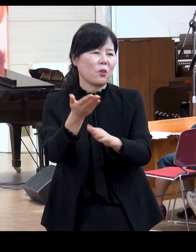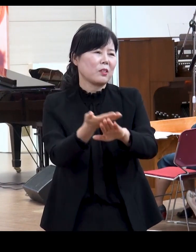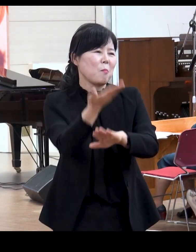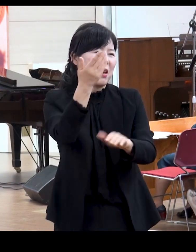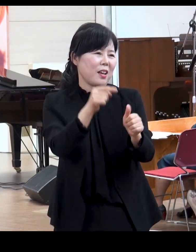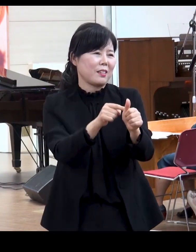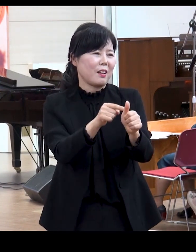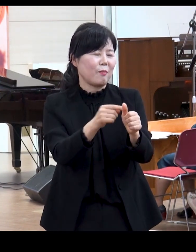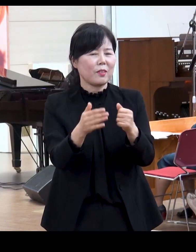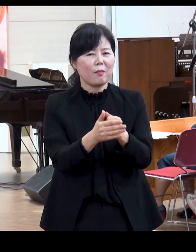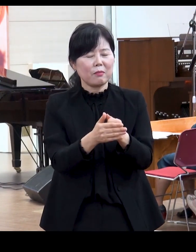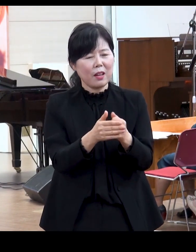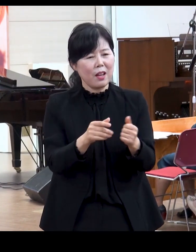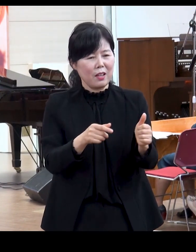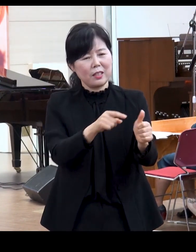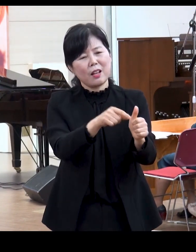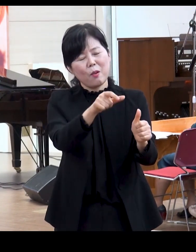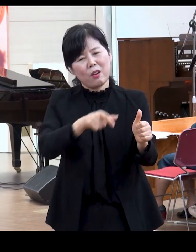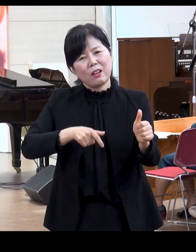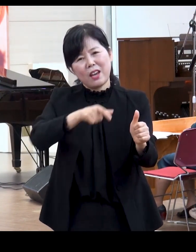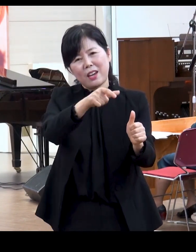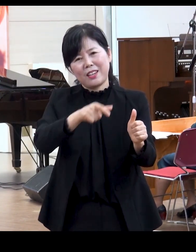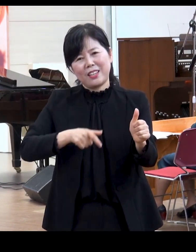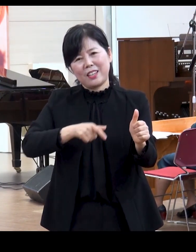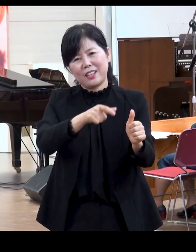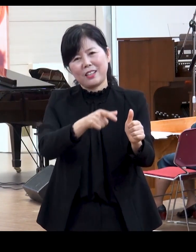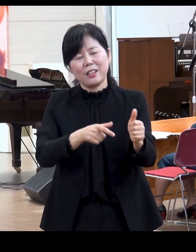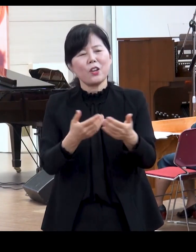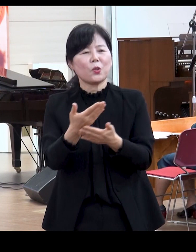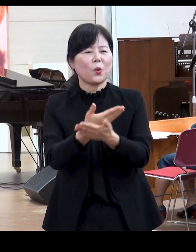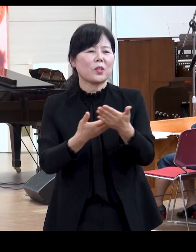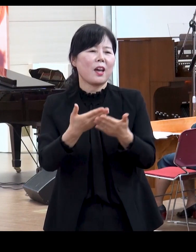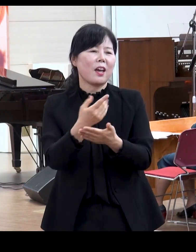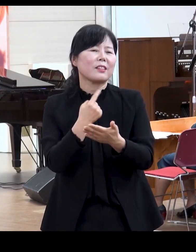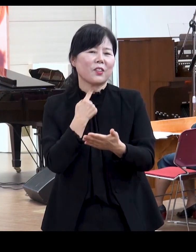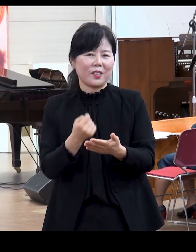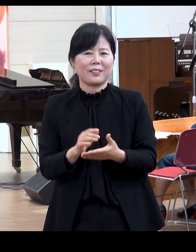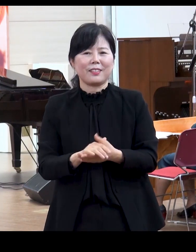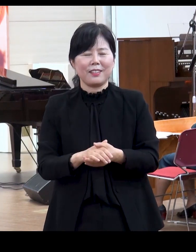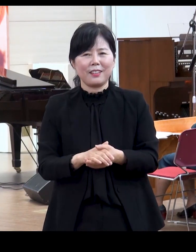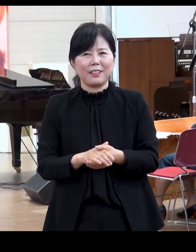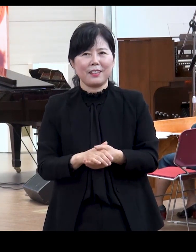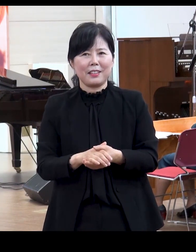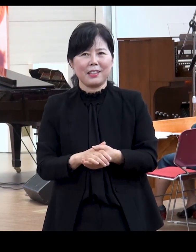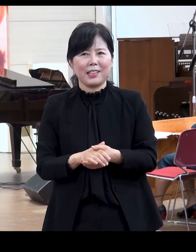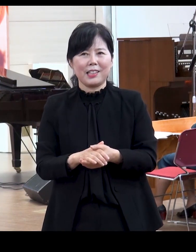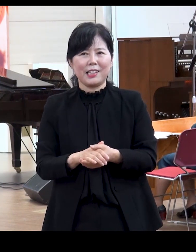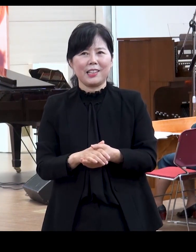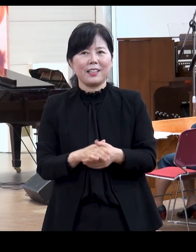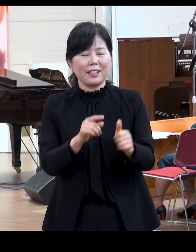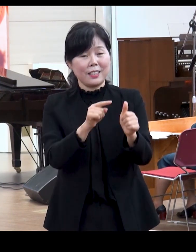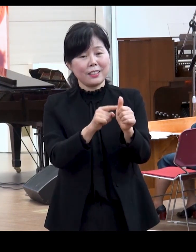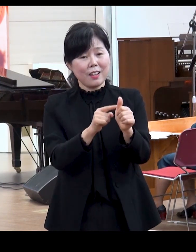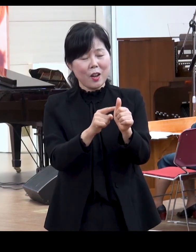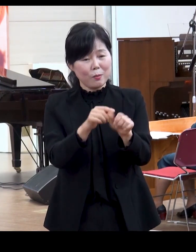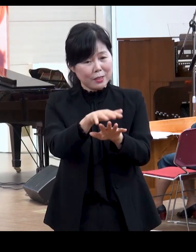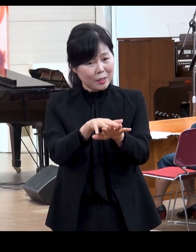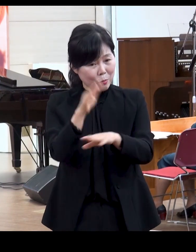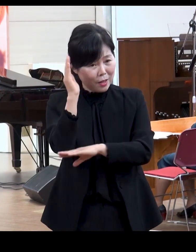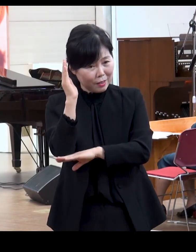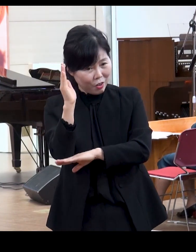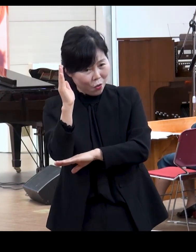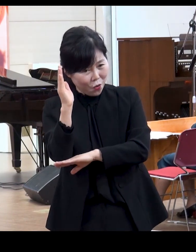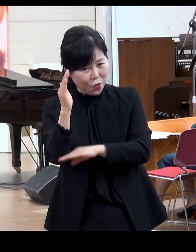그 다음에 개인적으로 교제를 참 많이 했습니다. 만나서 이야기도 하고. 자, 그런데 그때 그분의 그 강연